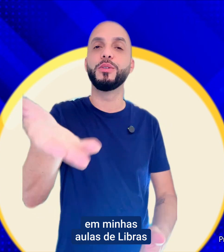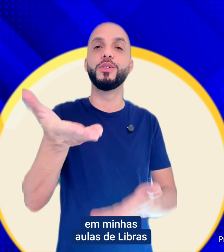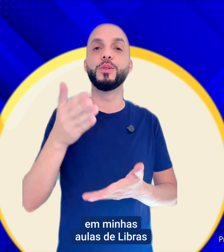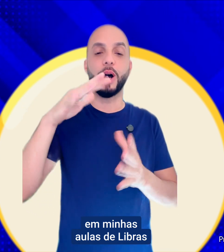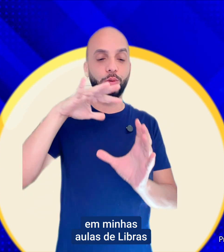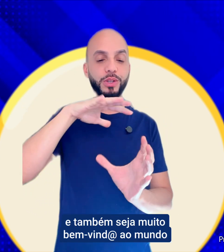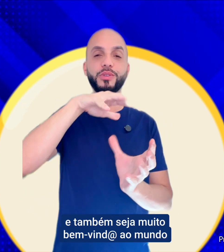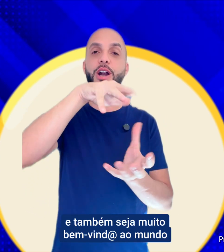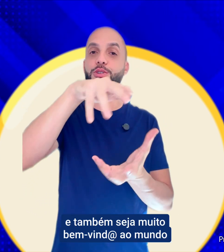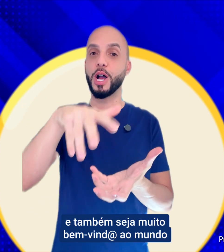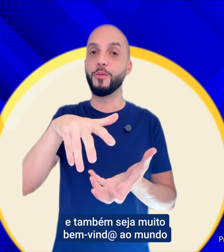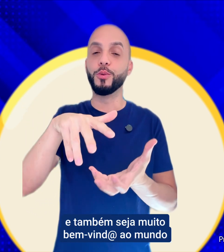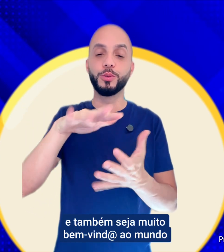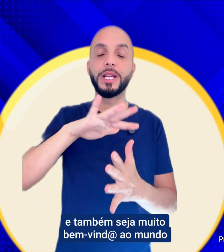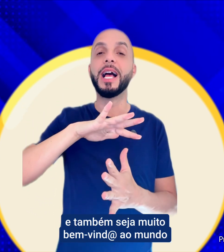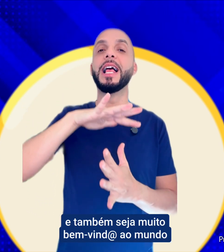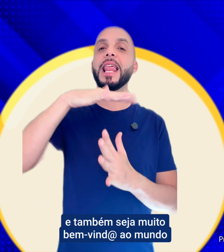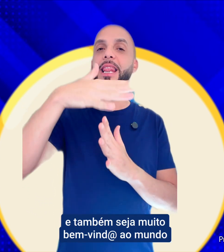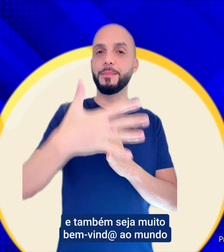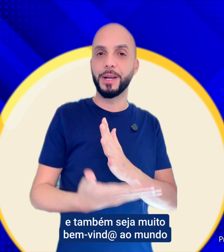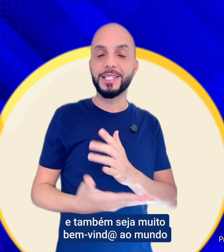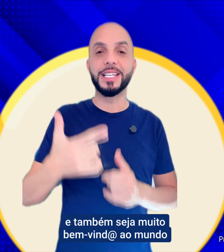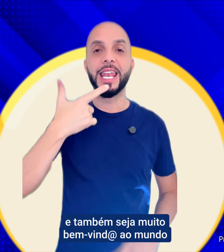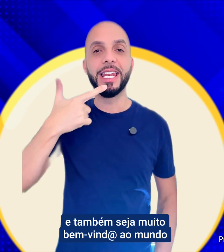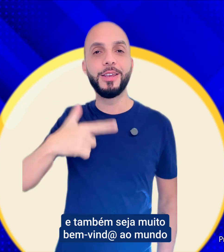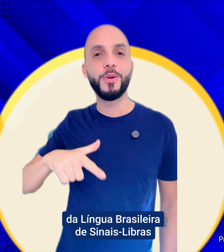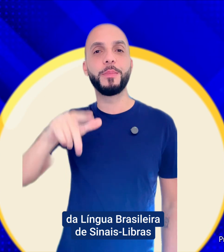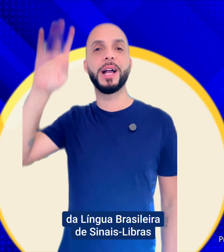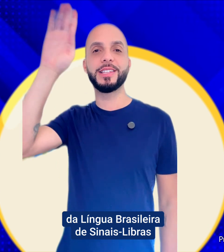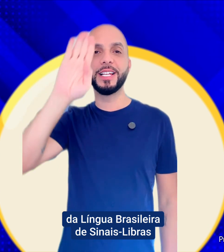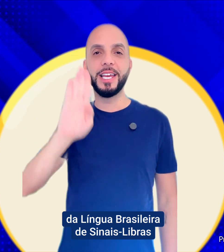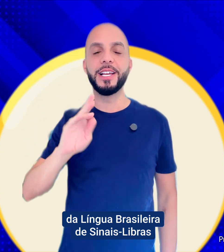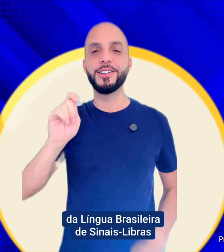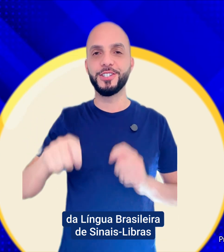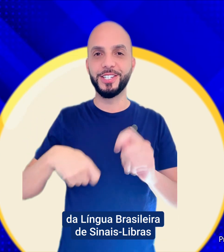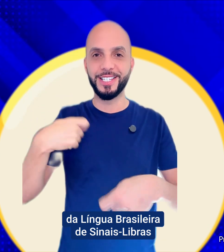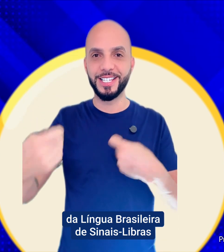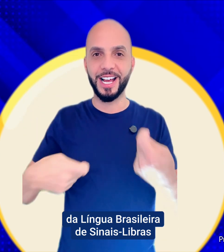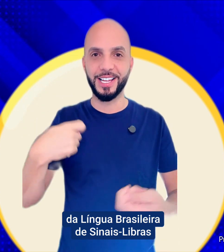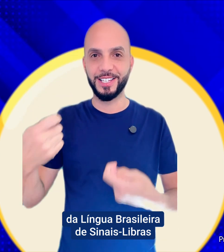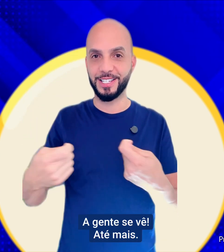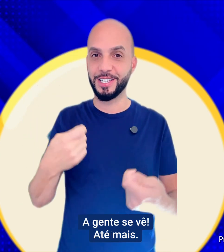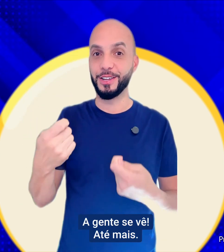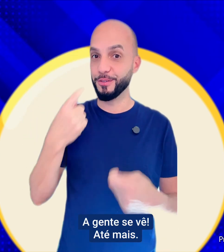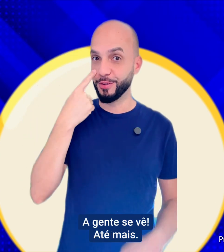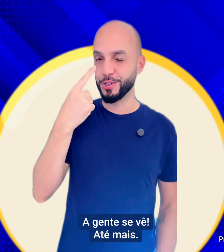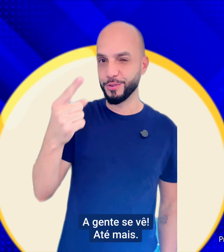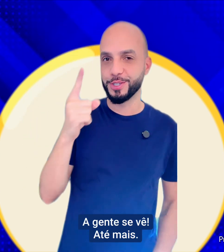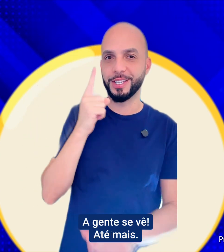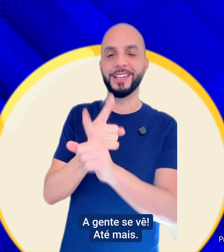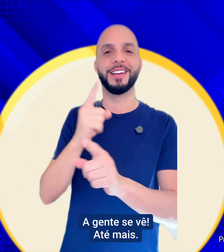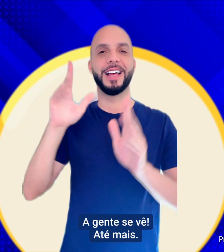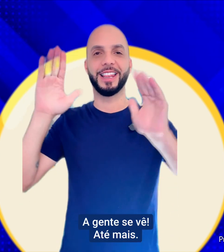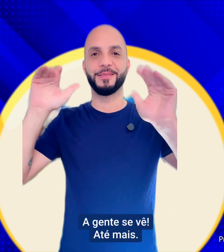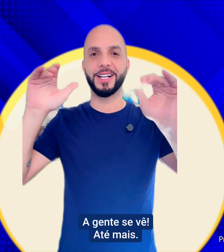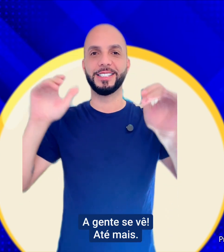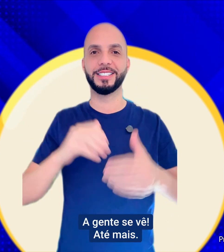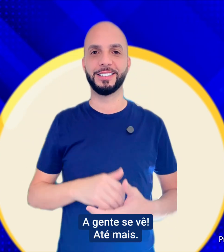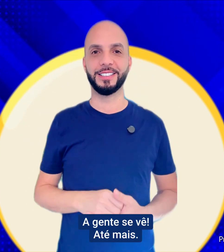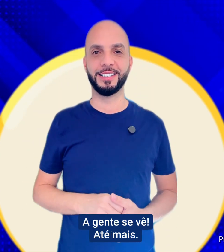seja muito bem-vindo ao universo, ao mundo da Libras, da língua brasileira de sinais. Vejo você. Até